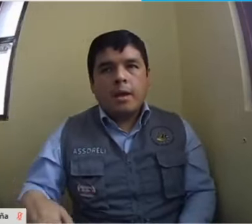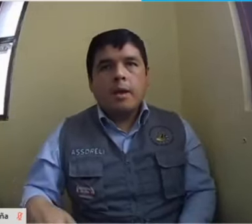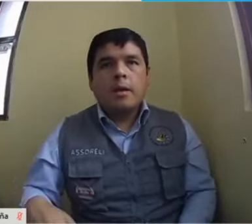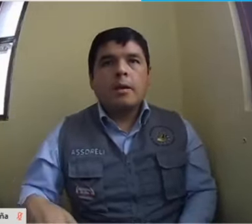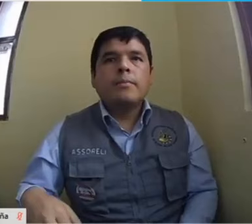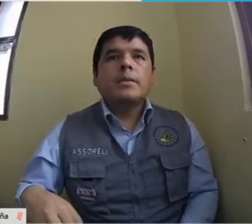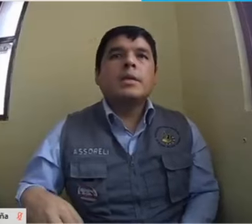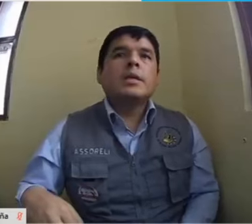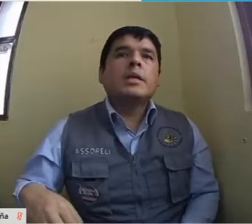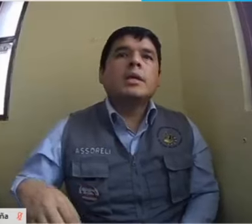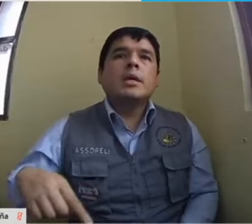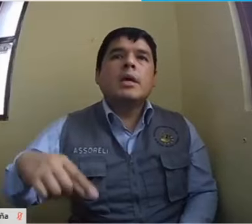papá,